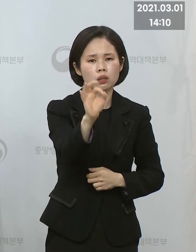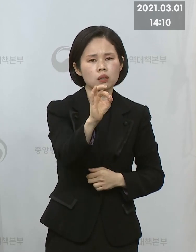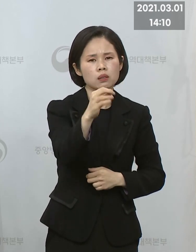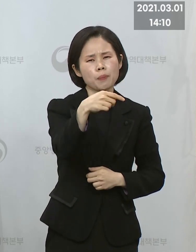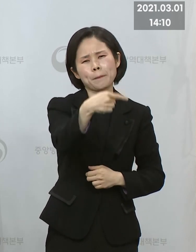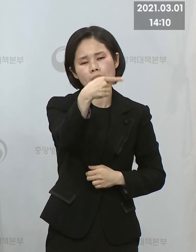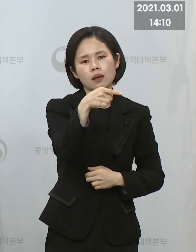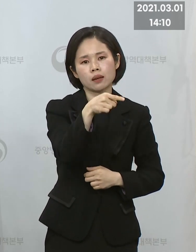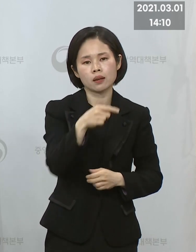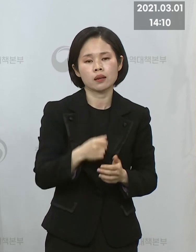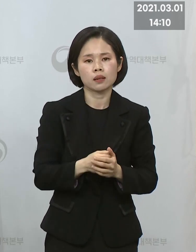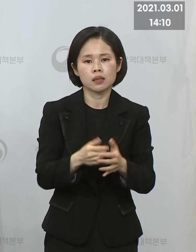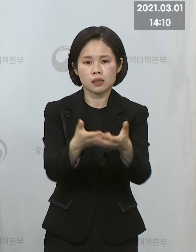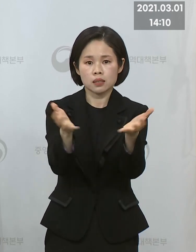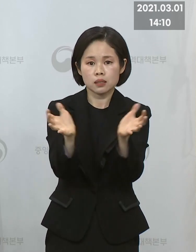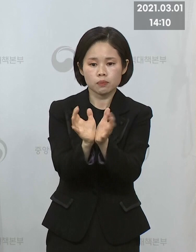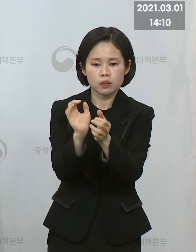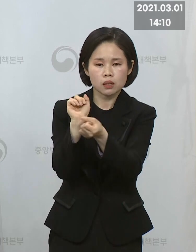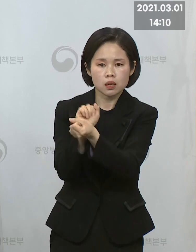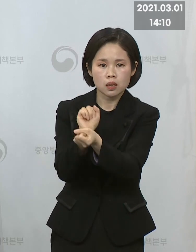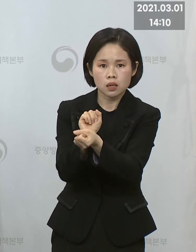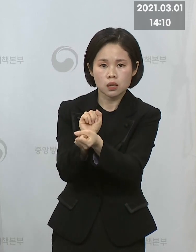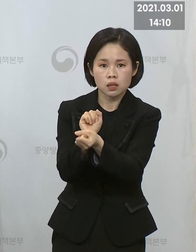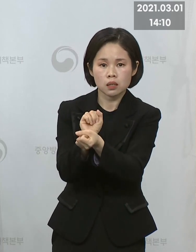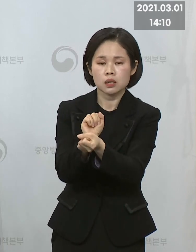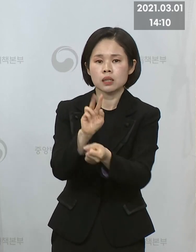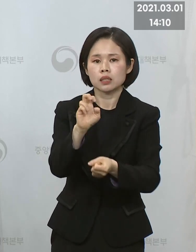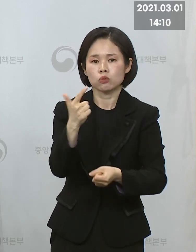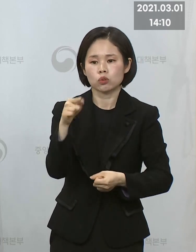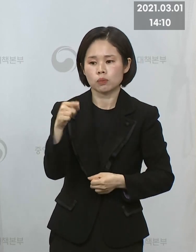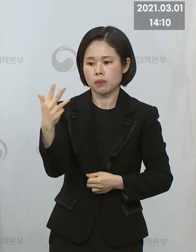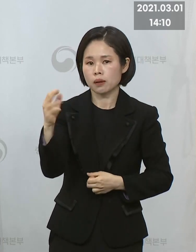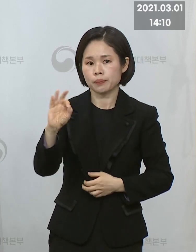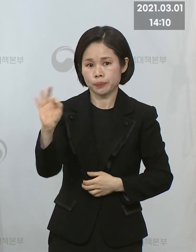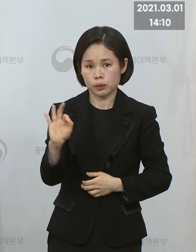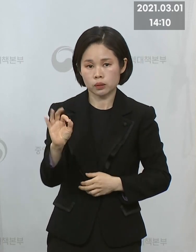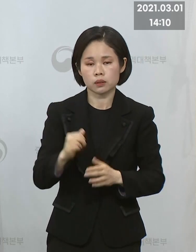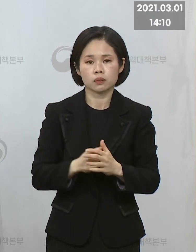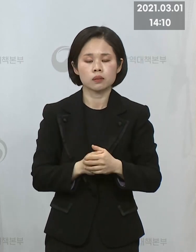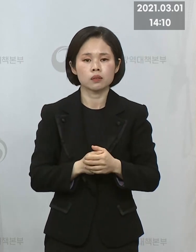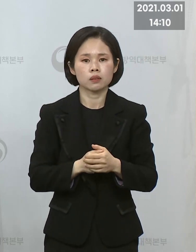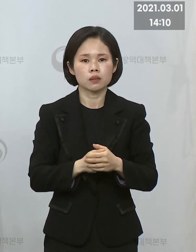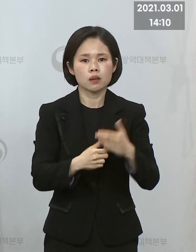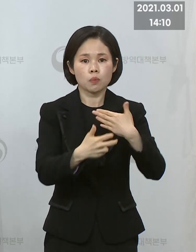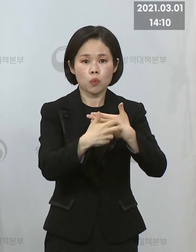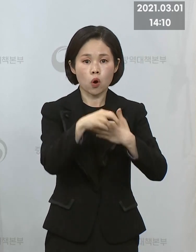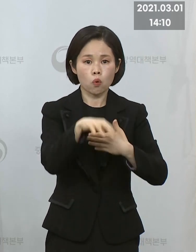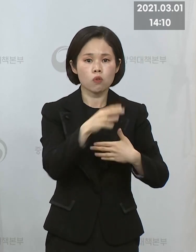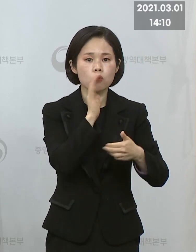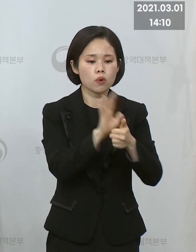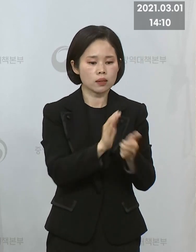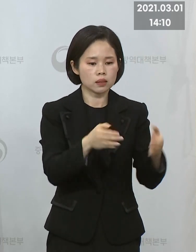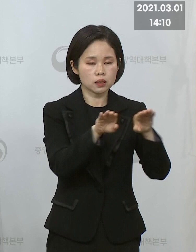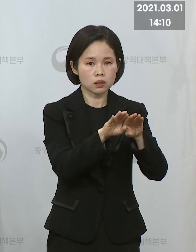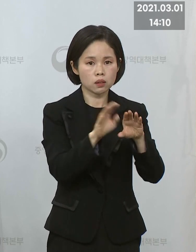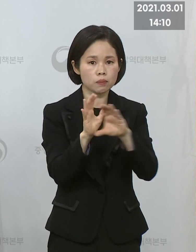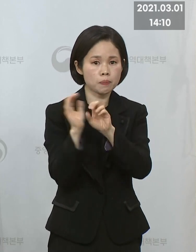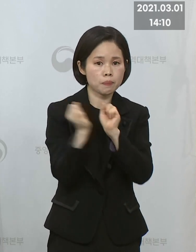가장 많았고 집단 발생 관련이 26.8%였으며 병원 및